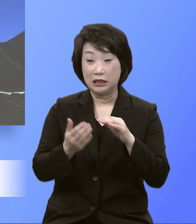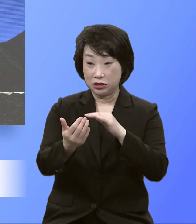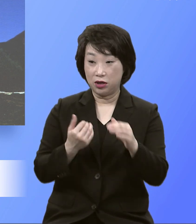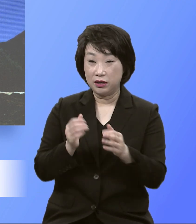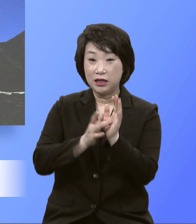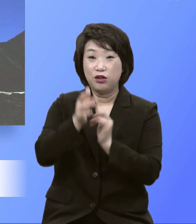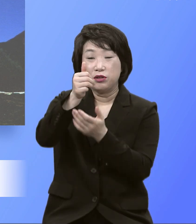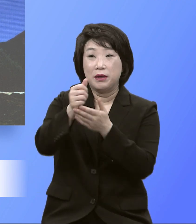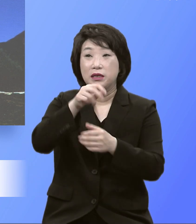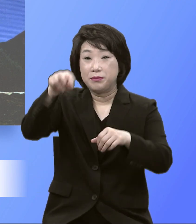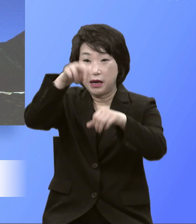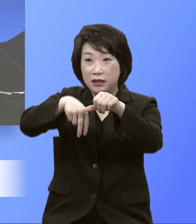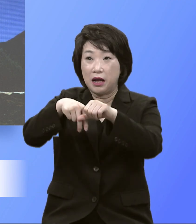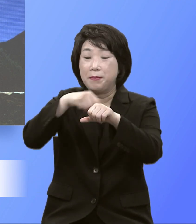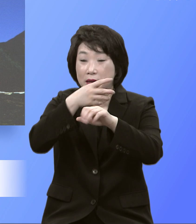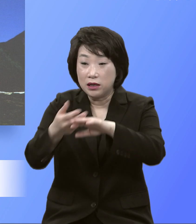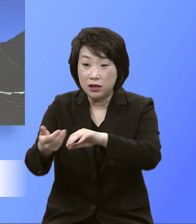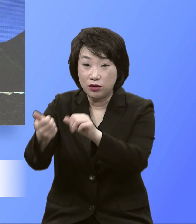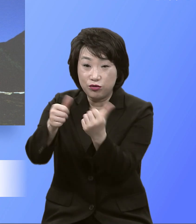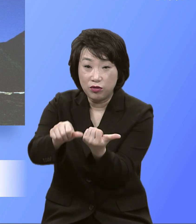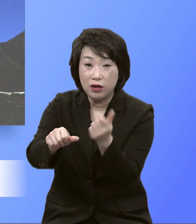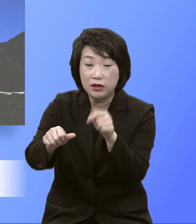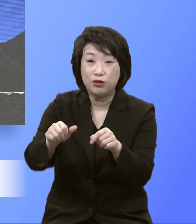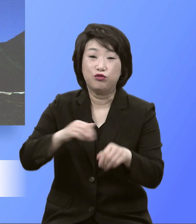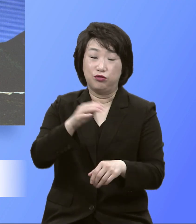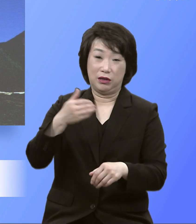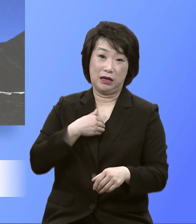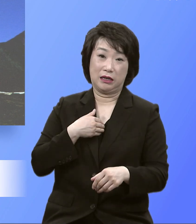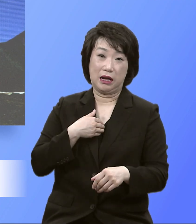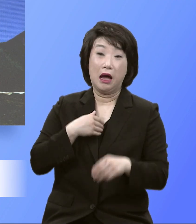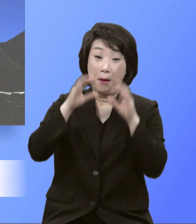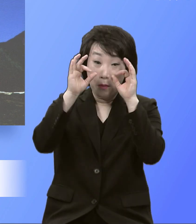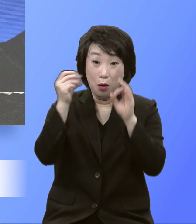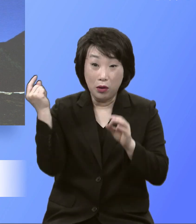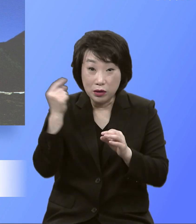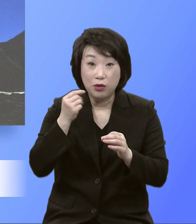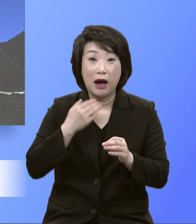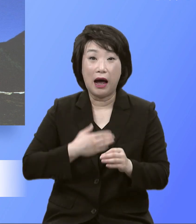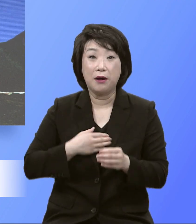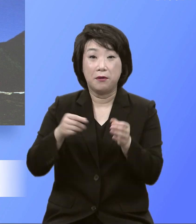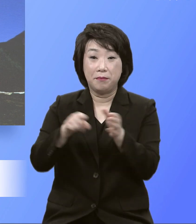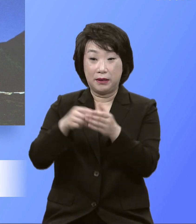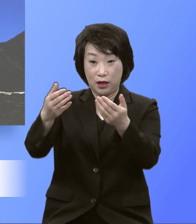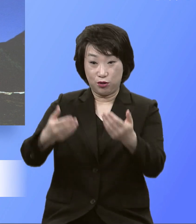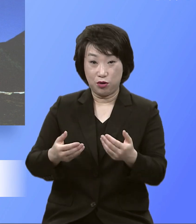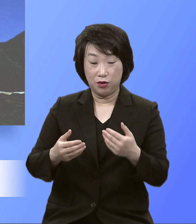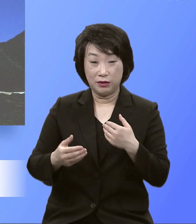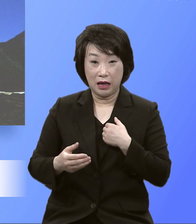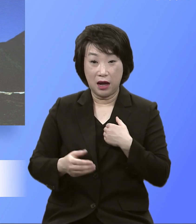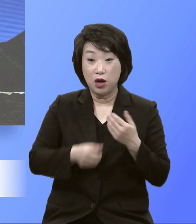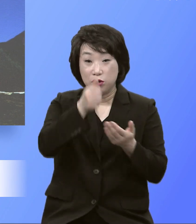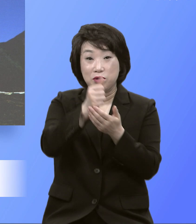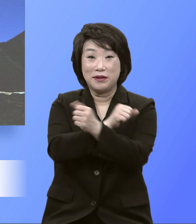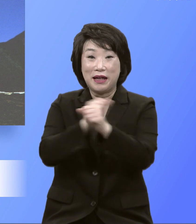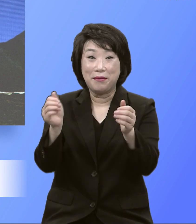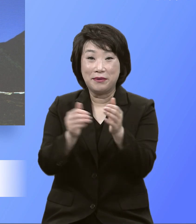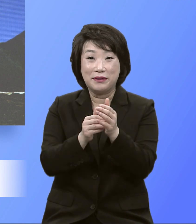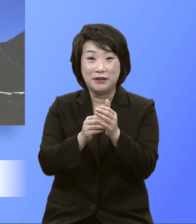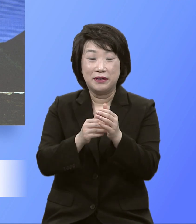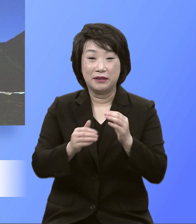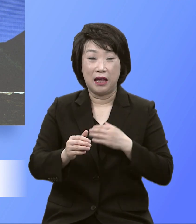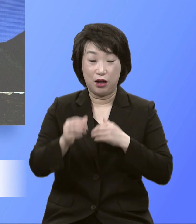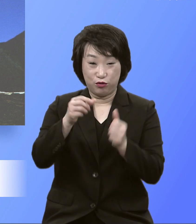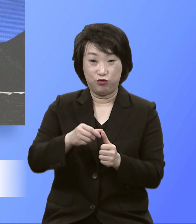전에 예수가 십자가에 흘린 피를 우리에게 듣고 알고 믿게 해서 죄사함 받고